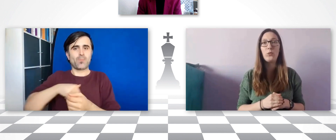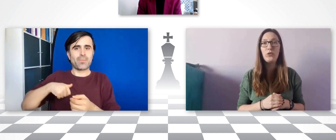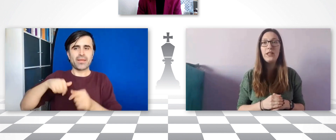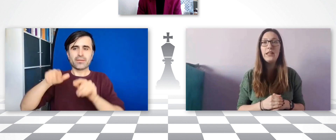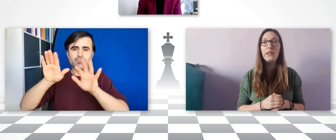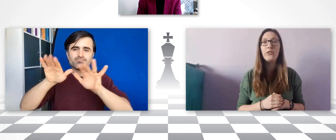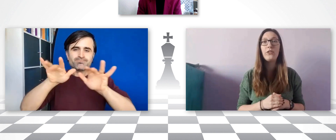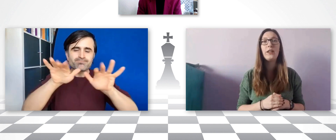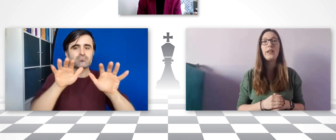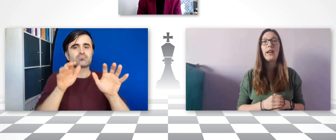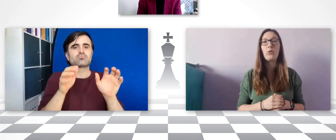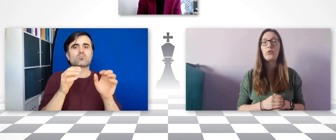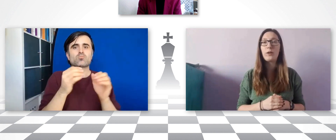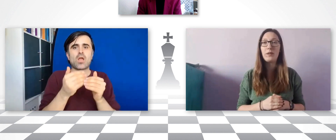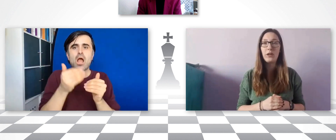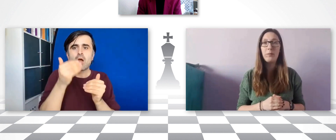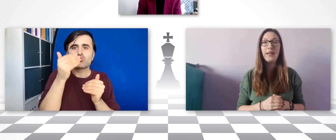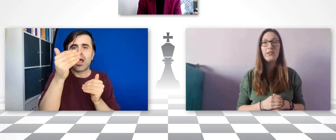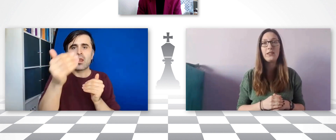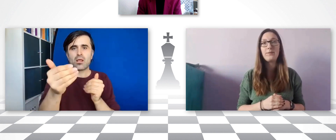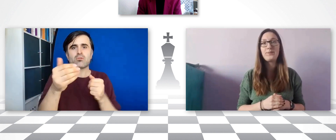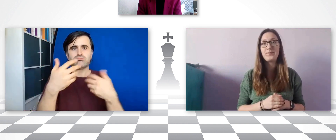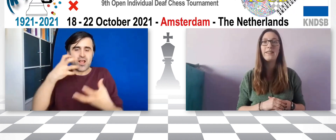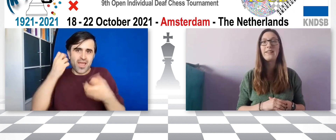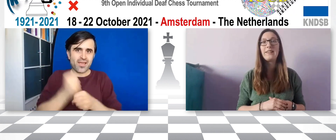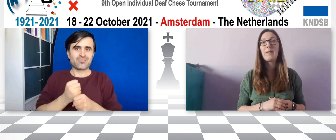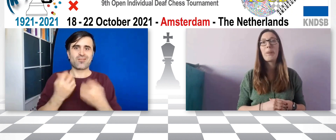En subsidies en contact met de gemeente.